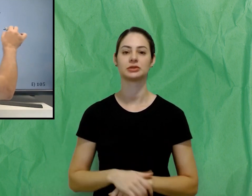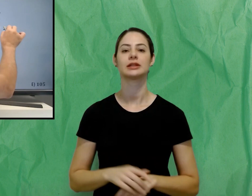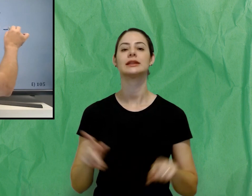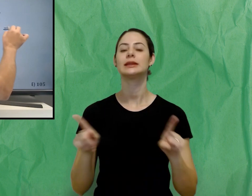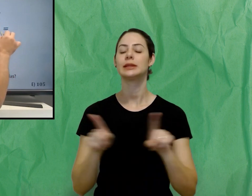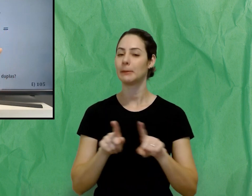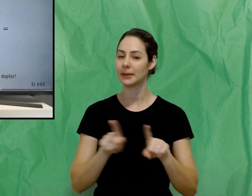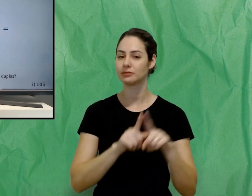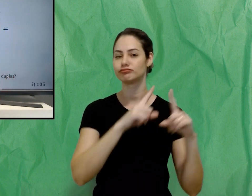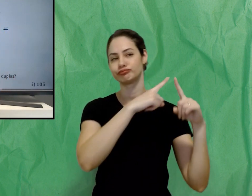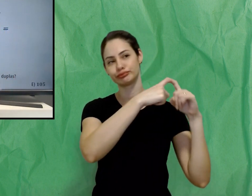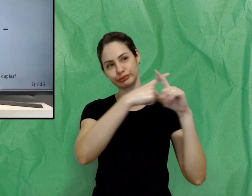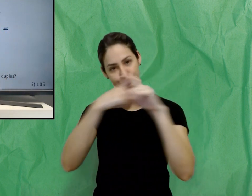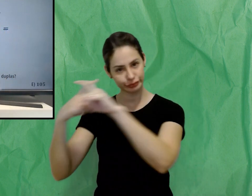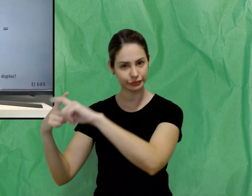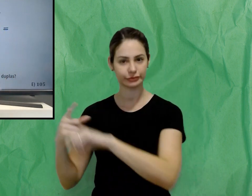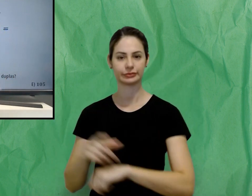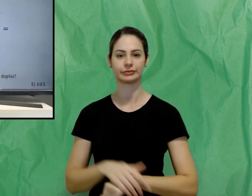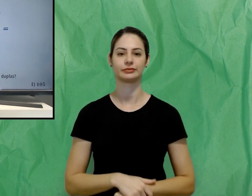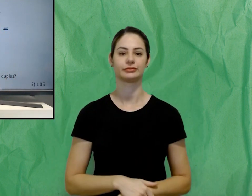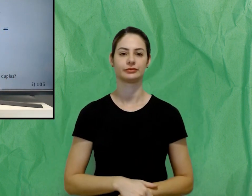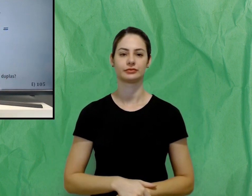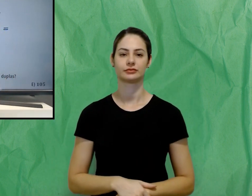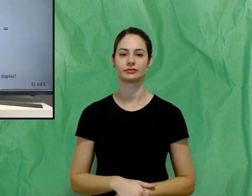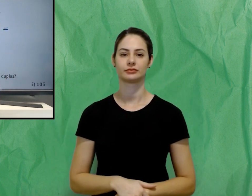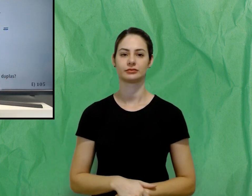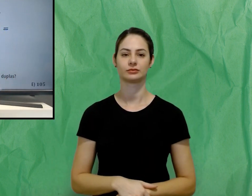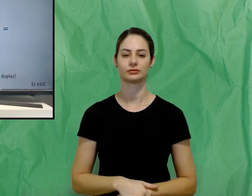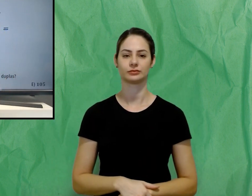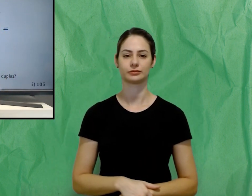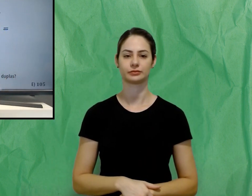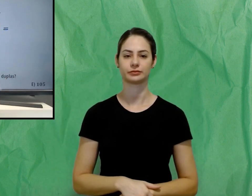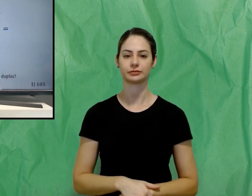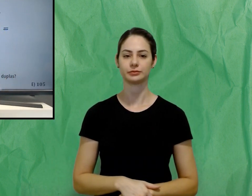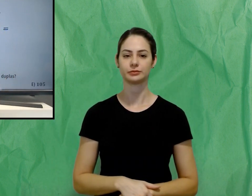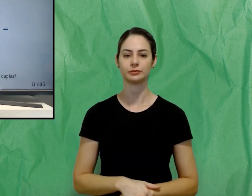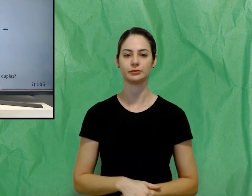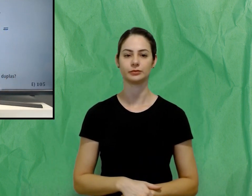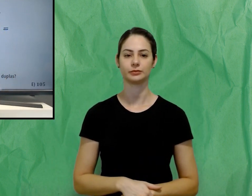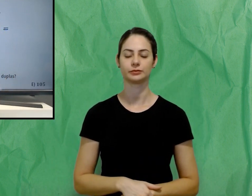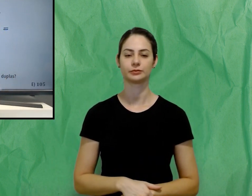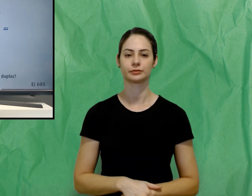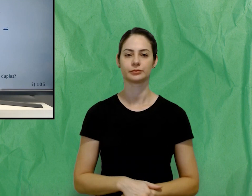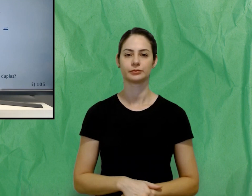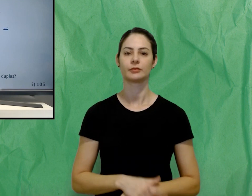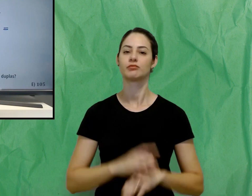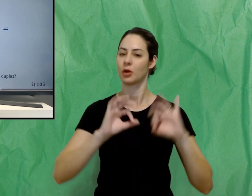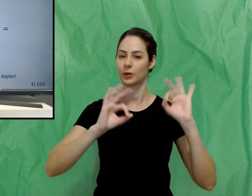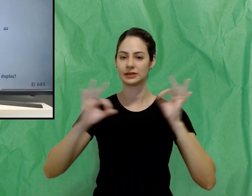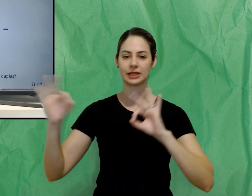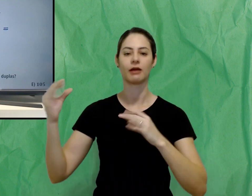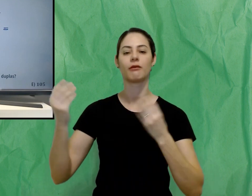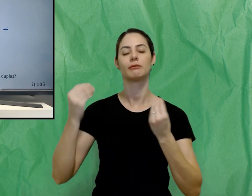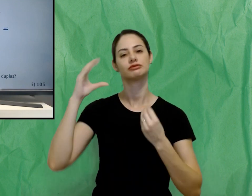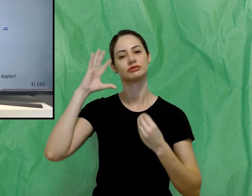O resultado é o mesmo. Aqui a gente está realizando, organizando as tomadas de decisão.